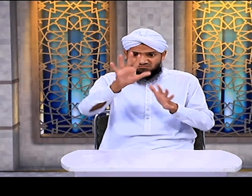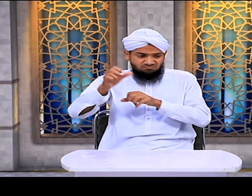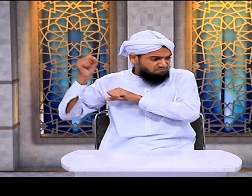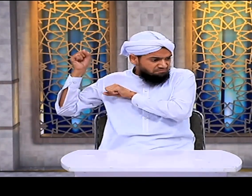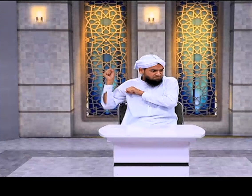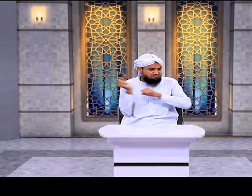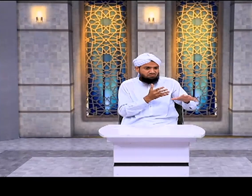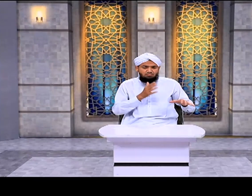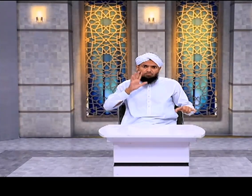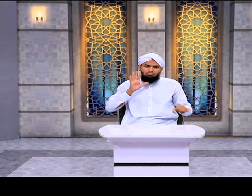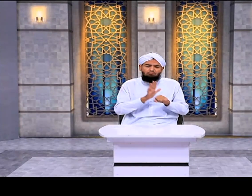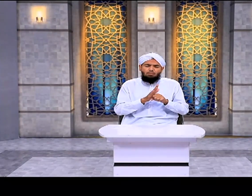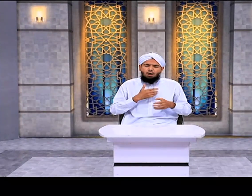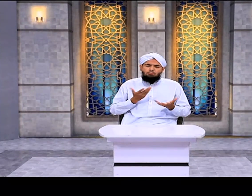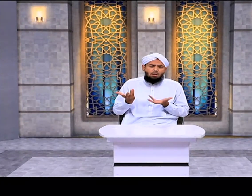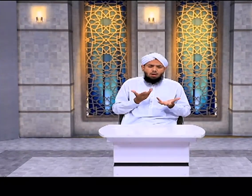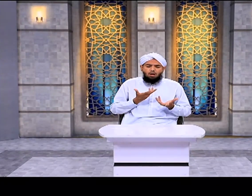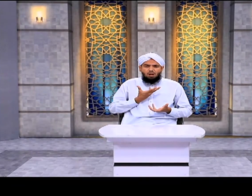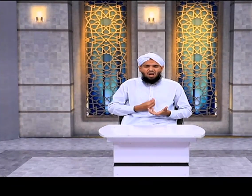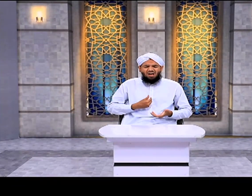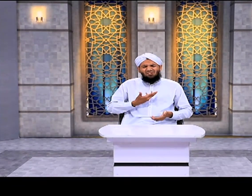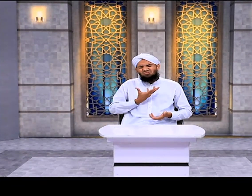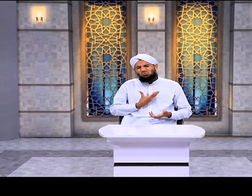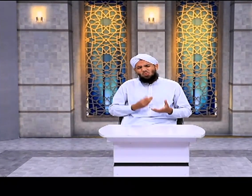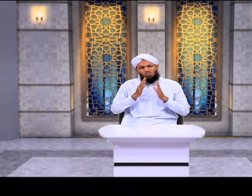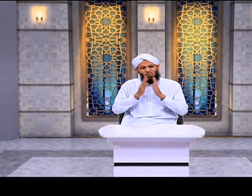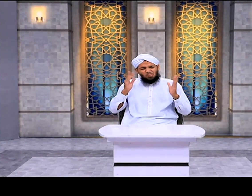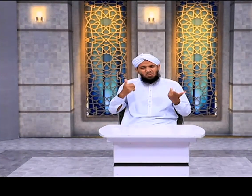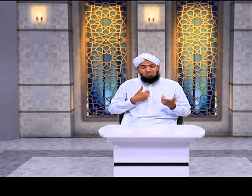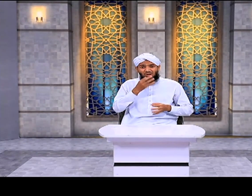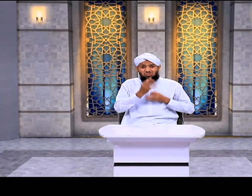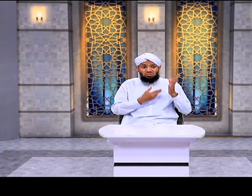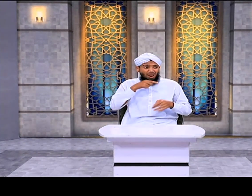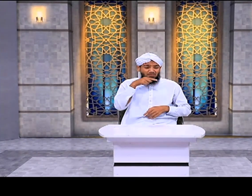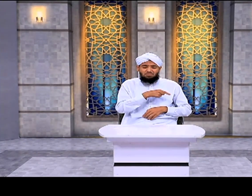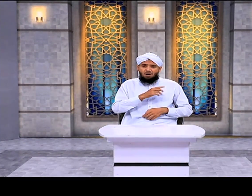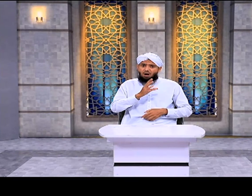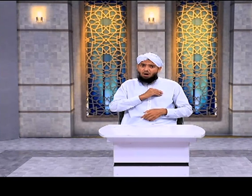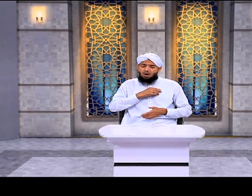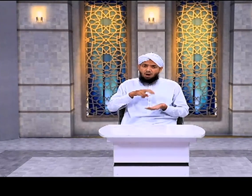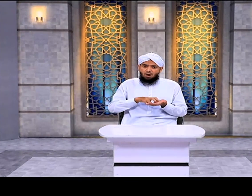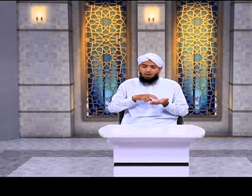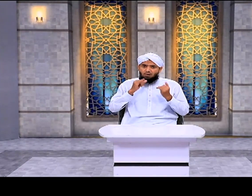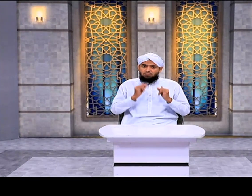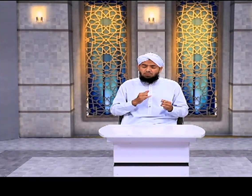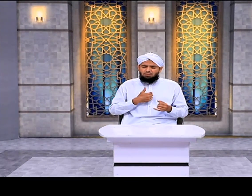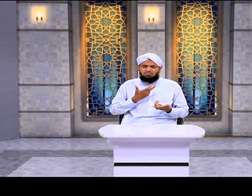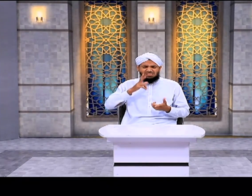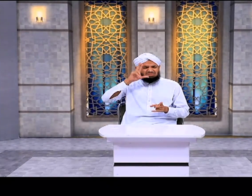گیا تو میرا کیا بنے گا؟ ہائے ہائے، وہ جہنم کی ہولناک سزائیں، وہاں کے بڑے بڑے